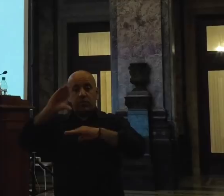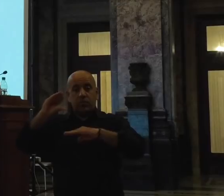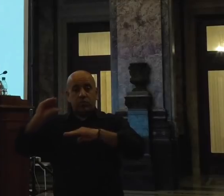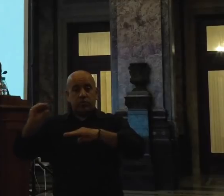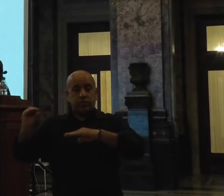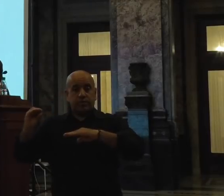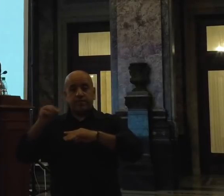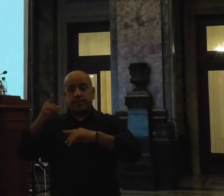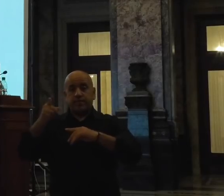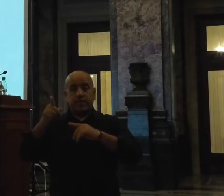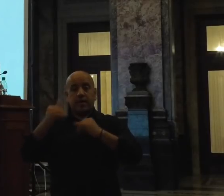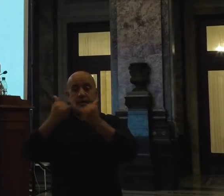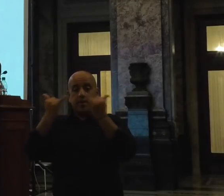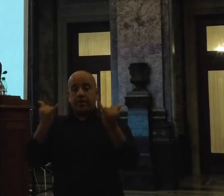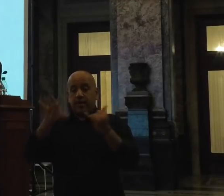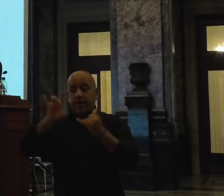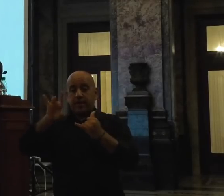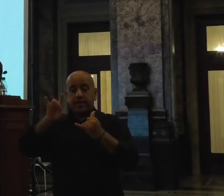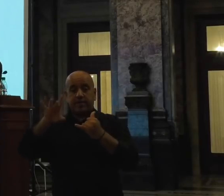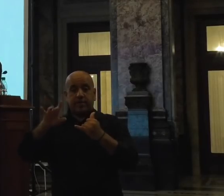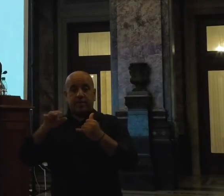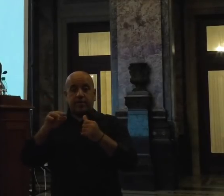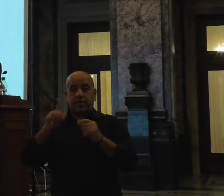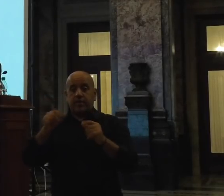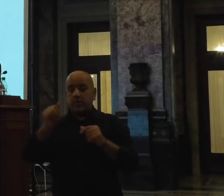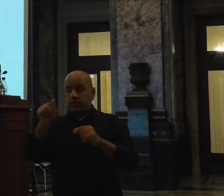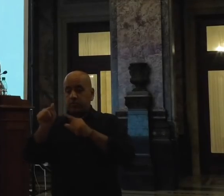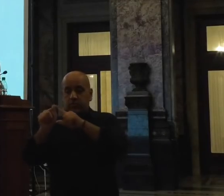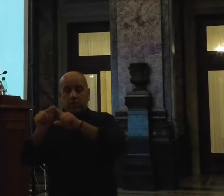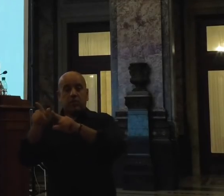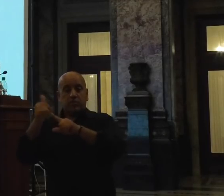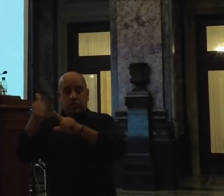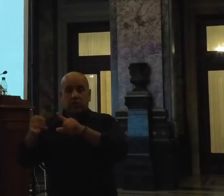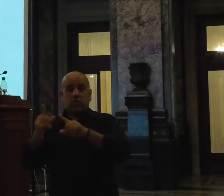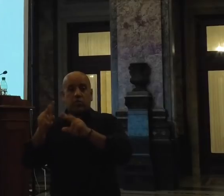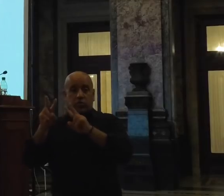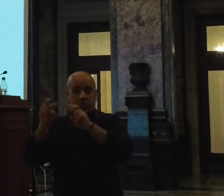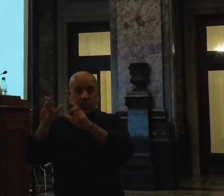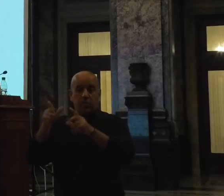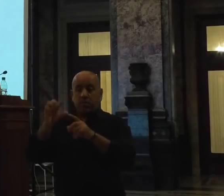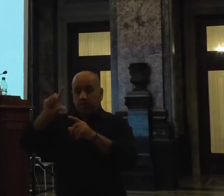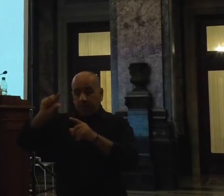forma que a partir del día 15 ya están perfectamente bien, tienen un umbral muy bajo.